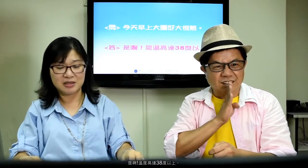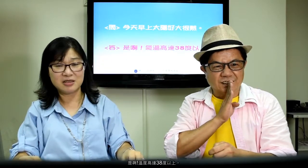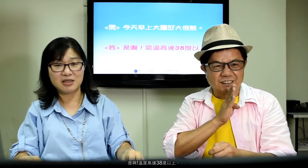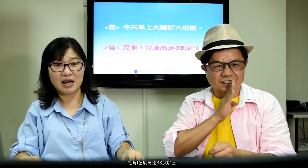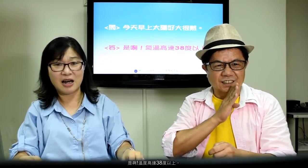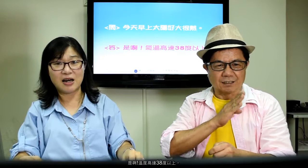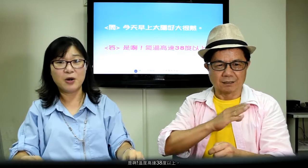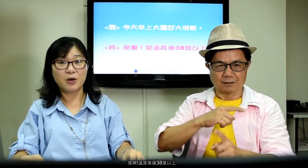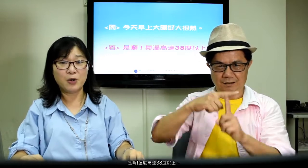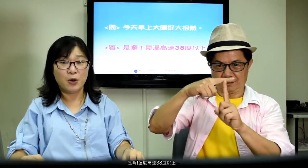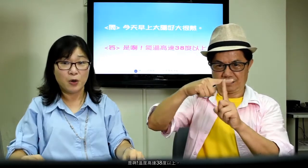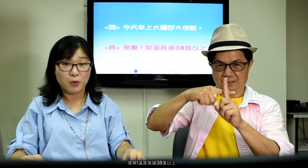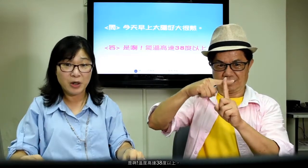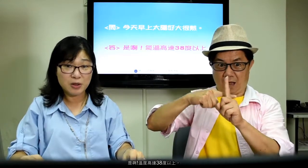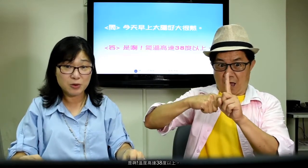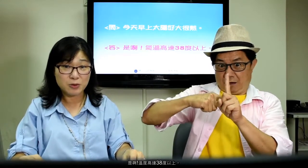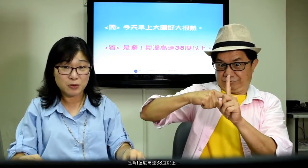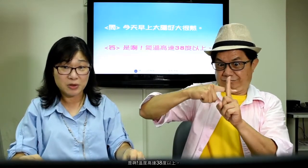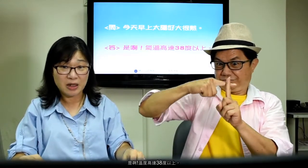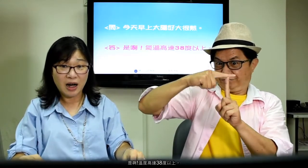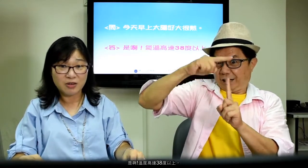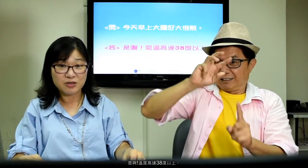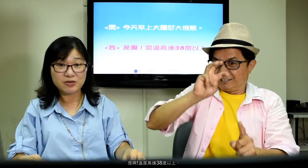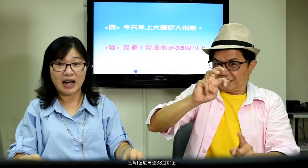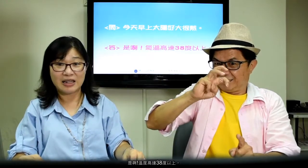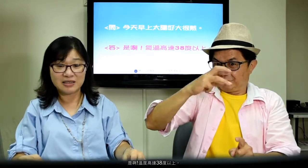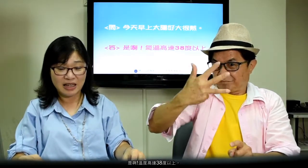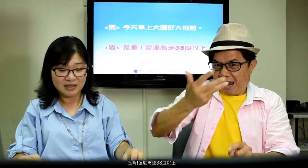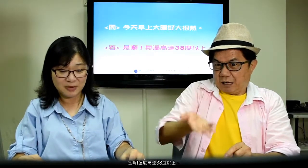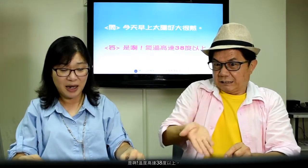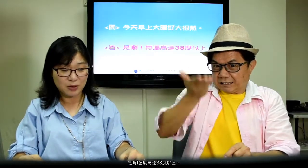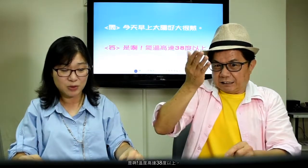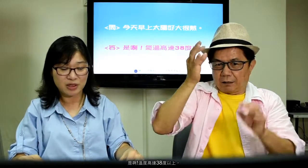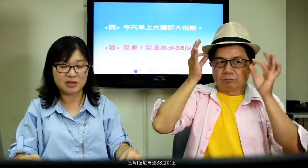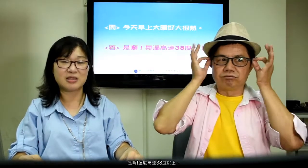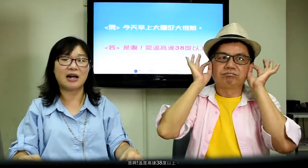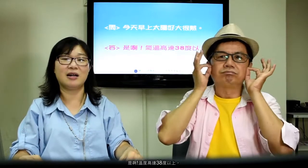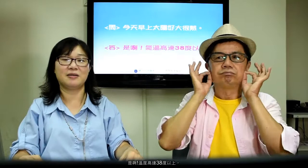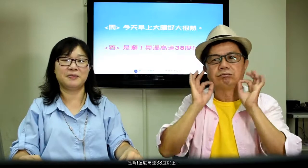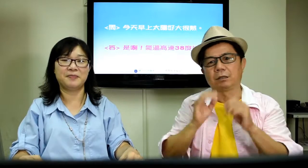是啊，温度高达38度以上，